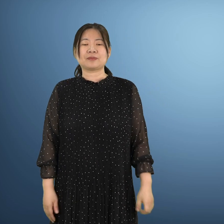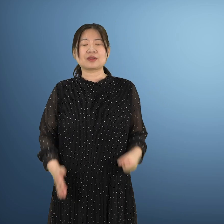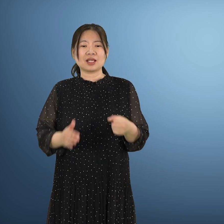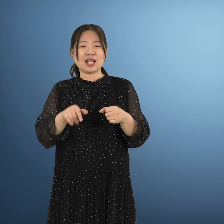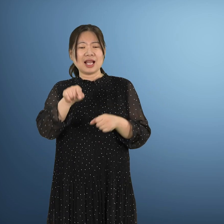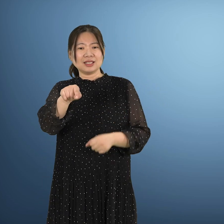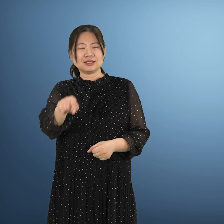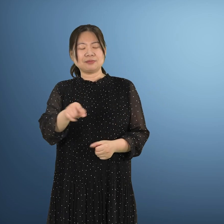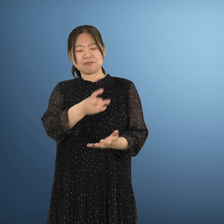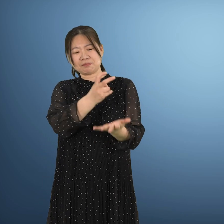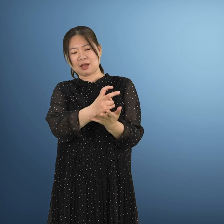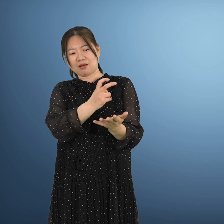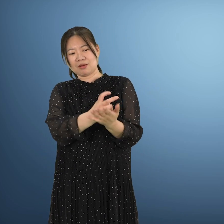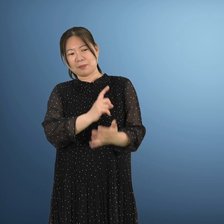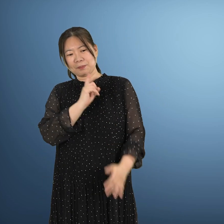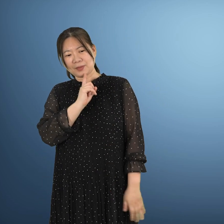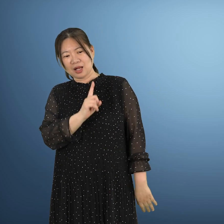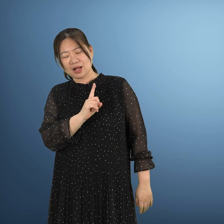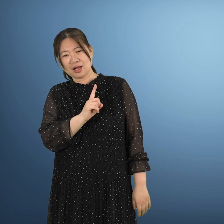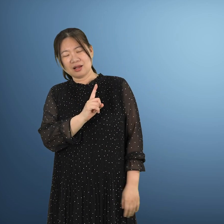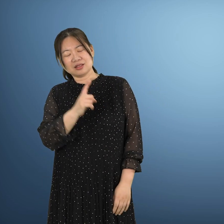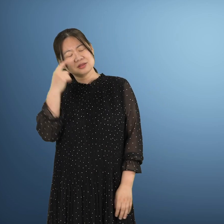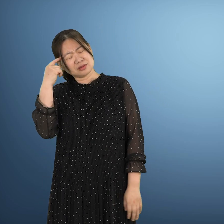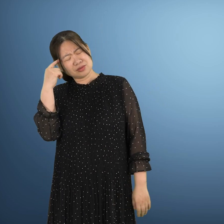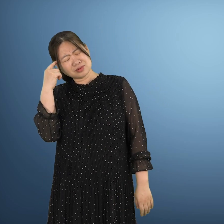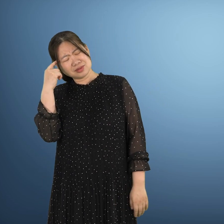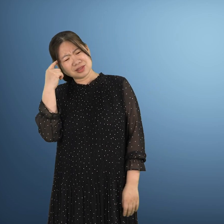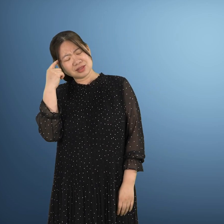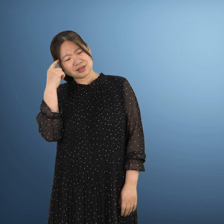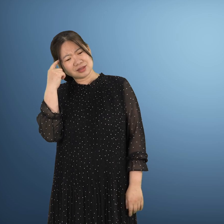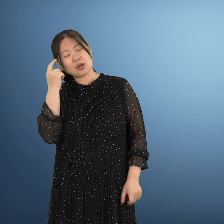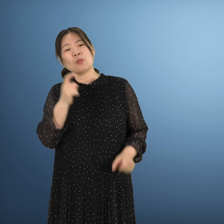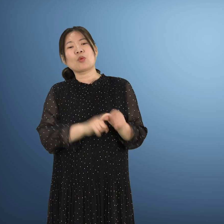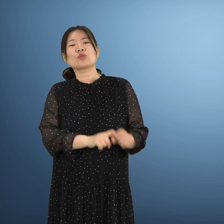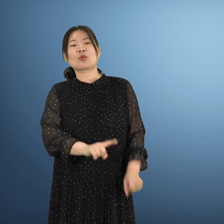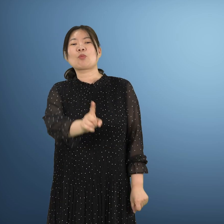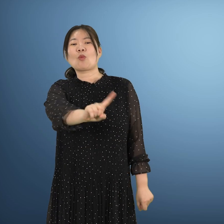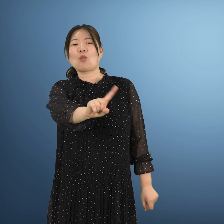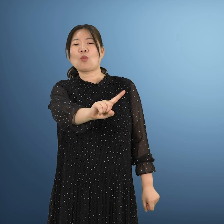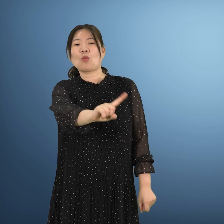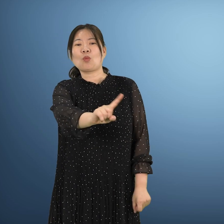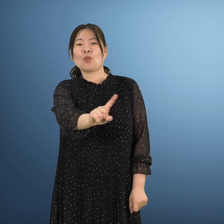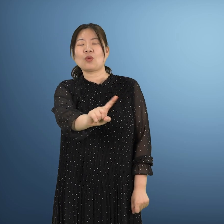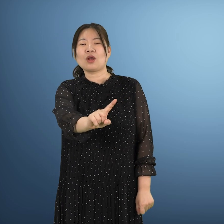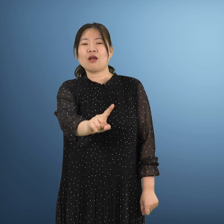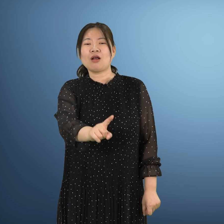그래서 이 법이 말하는 법 정신의 취지는 무슨 뜻인가 하면,